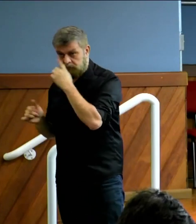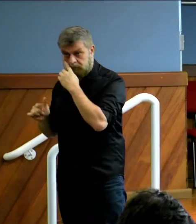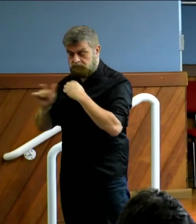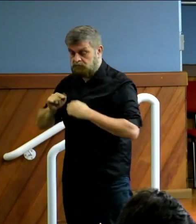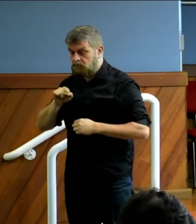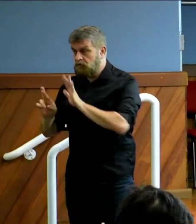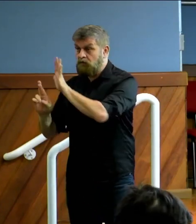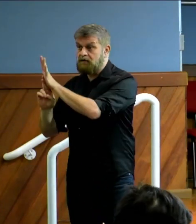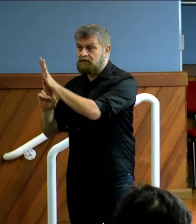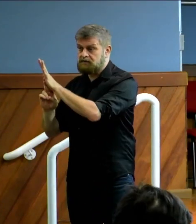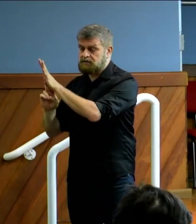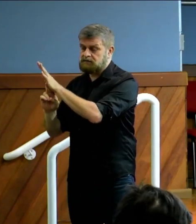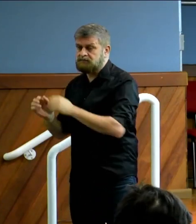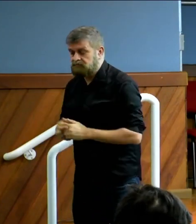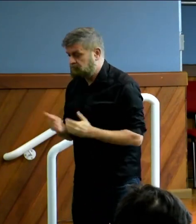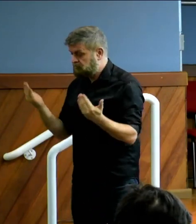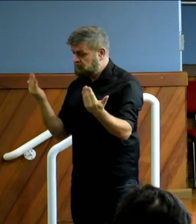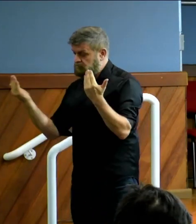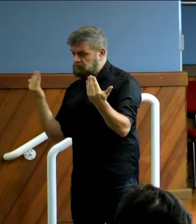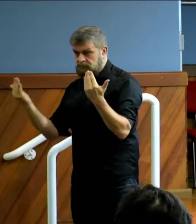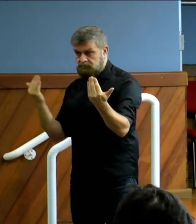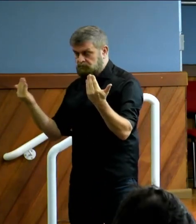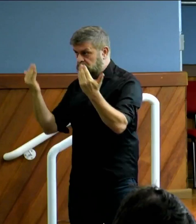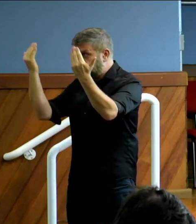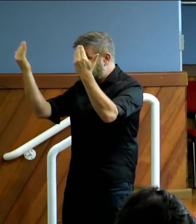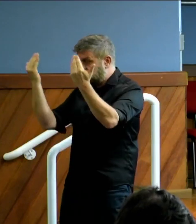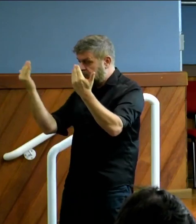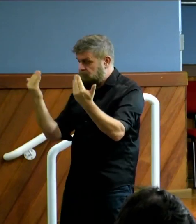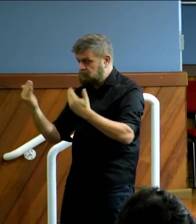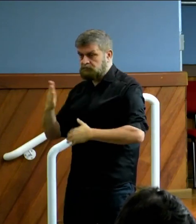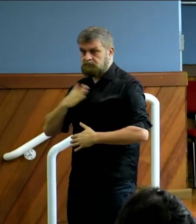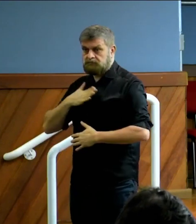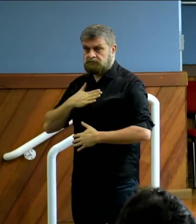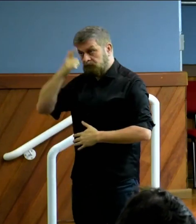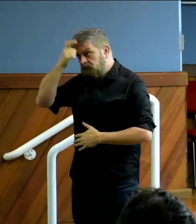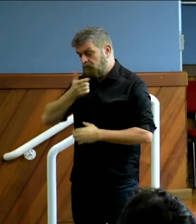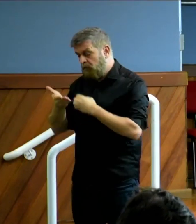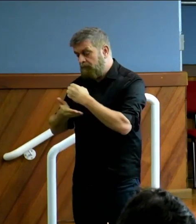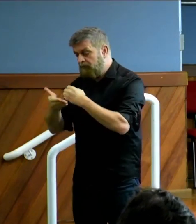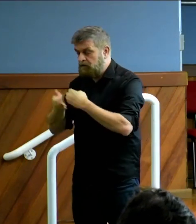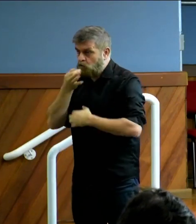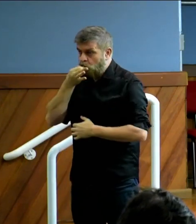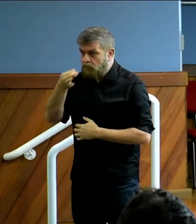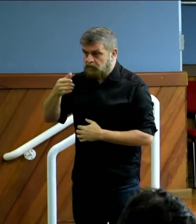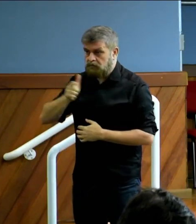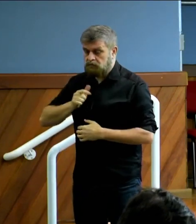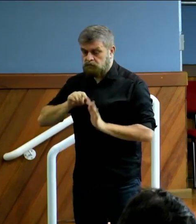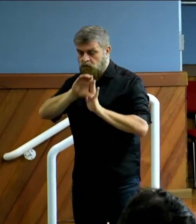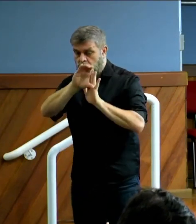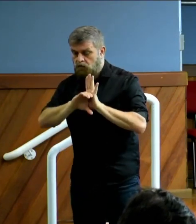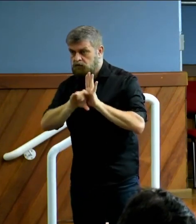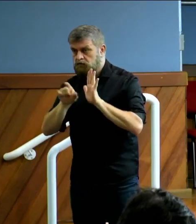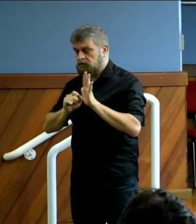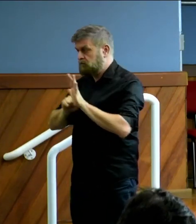está o representante digital dele. Como que eu faço essa ponte? Até porque, pelo menos para mim, é um pressuposto básico que o código que existe